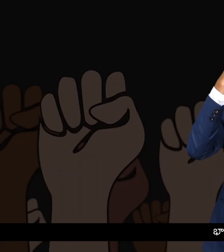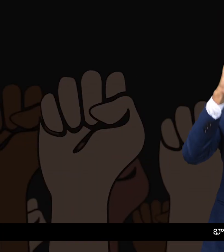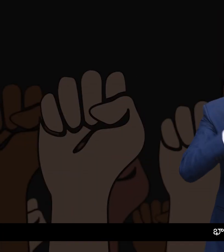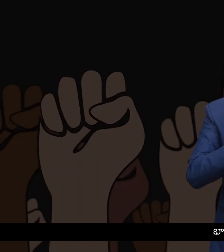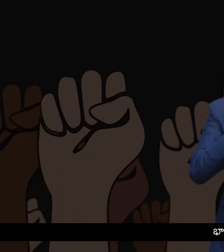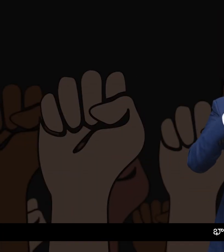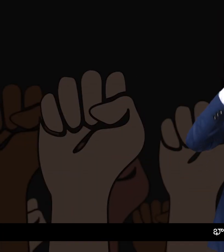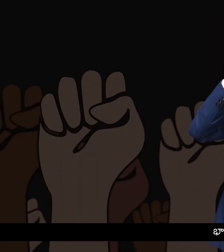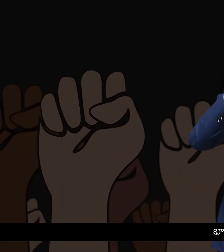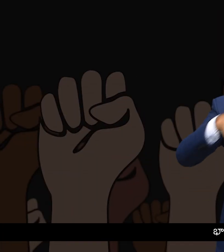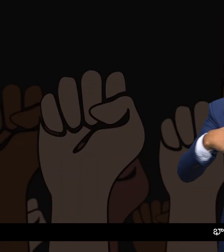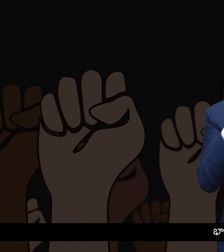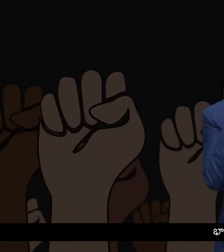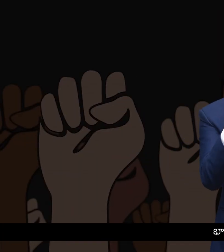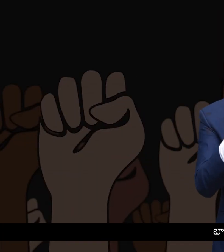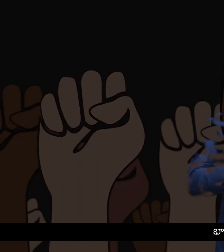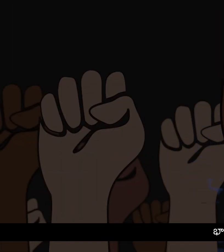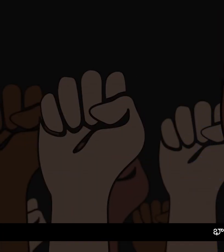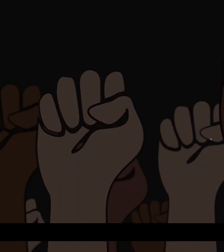భావనా పటాన్ని చూడండి.